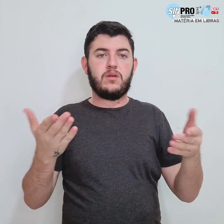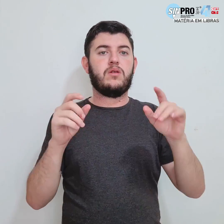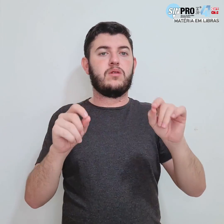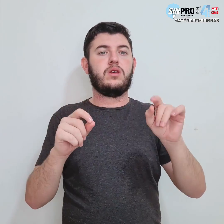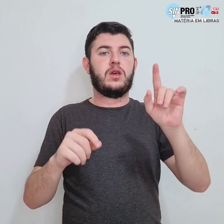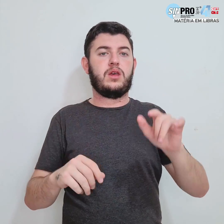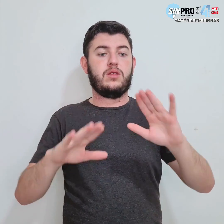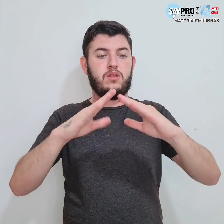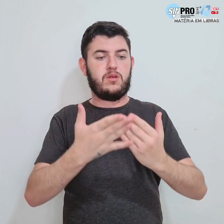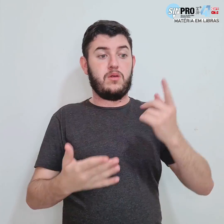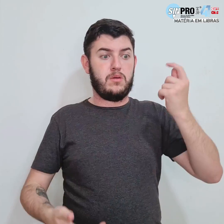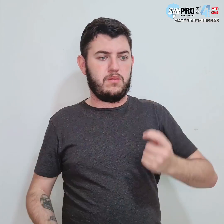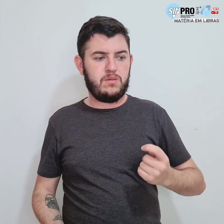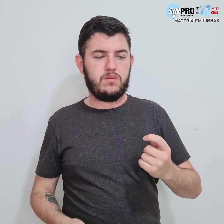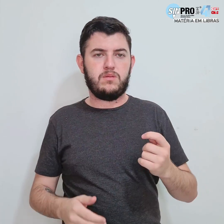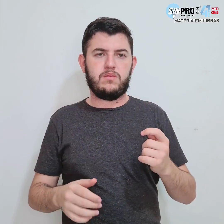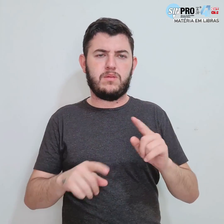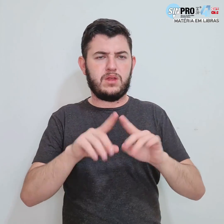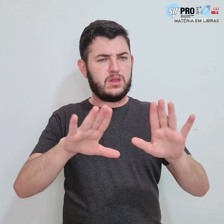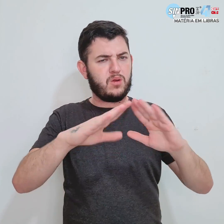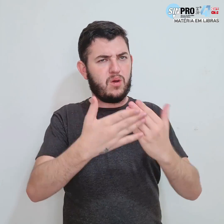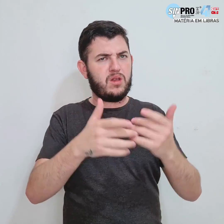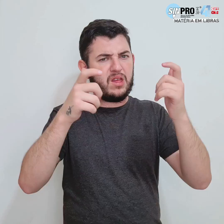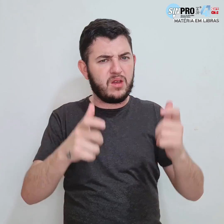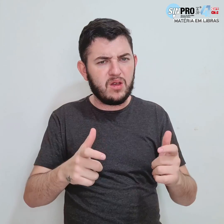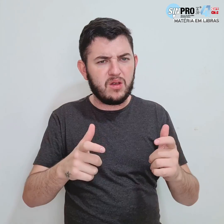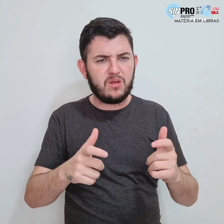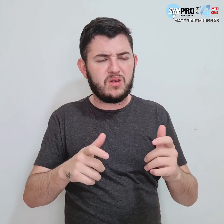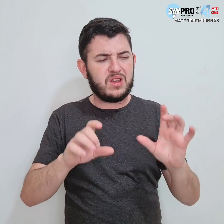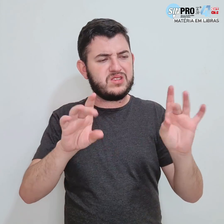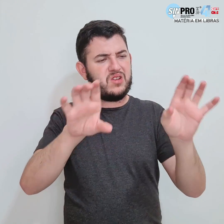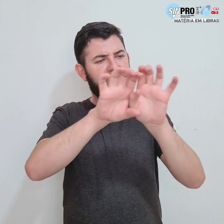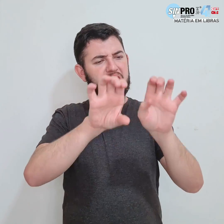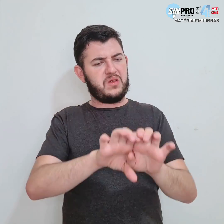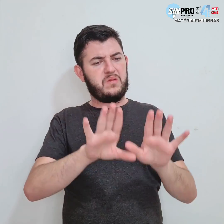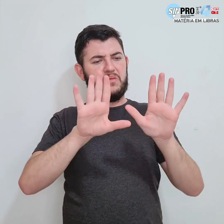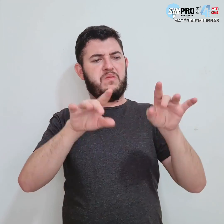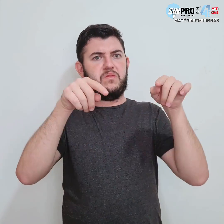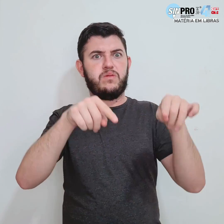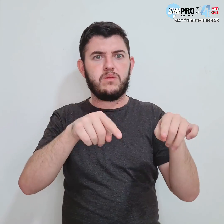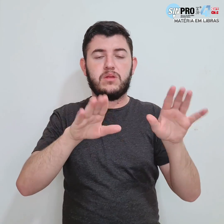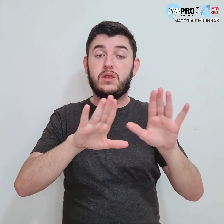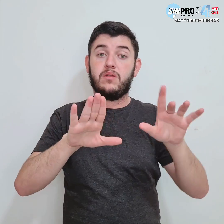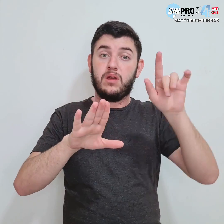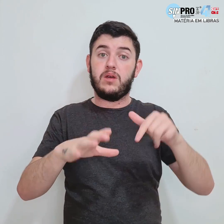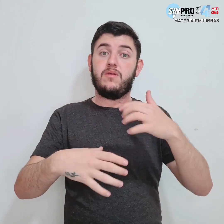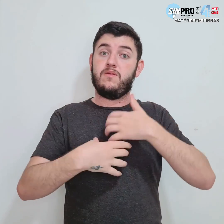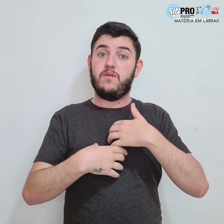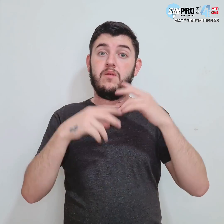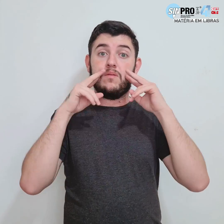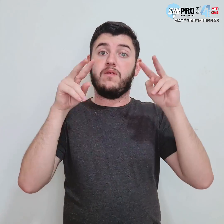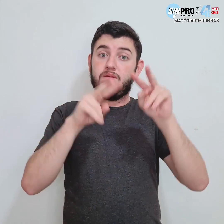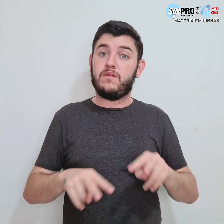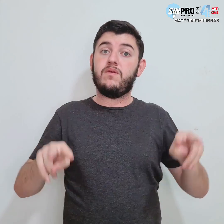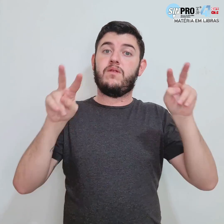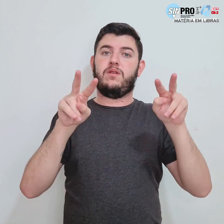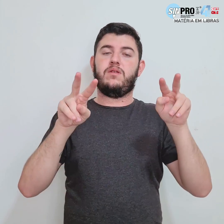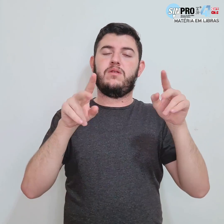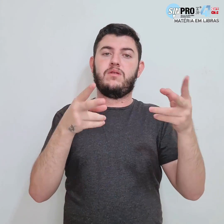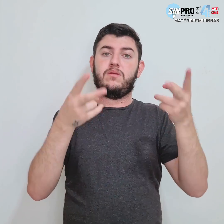autoritária. A escola não é só um espaço físico, é, acima de tudo, um modo de ser, de ver. Ela define